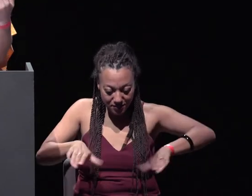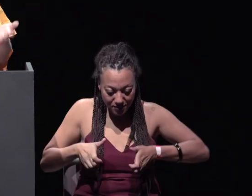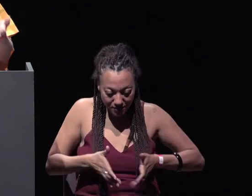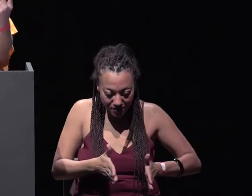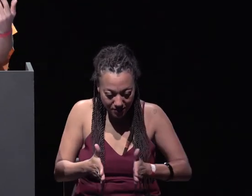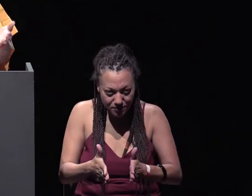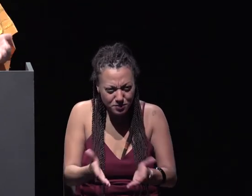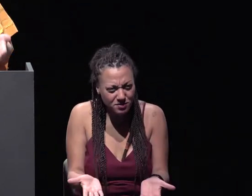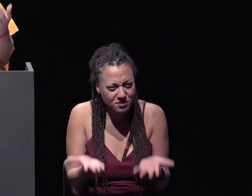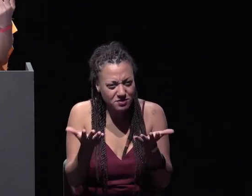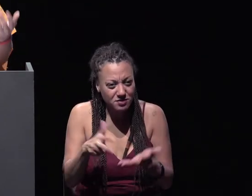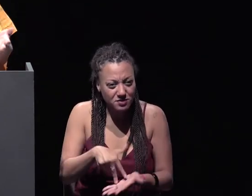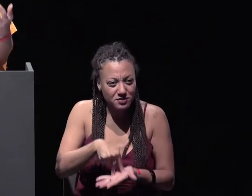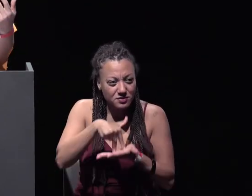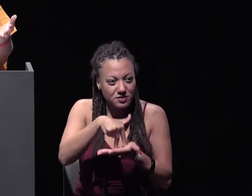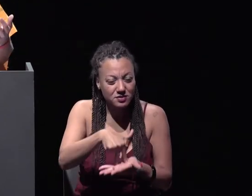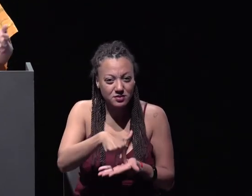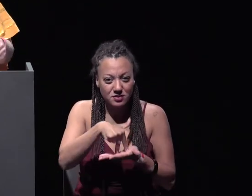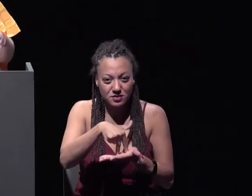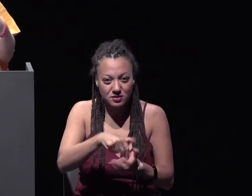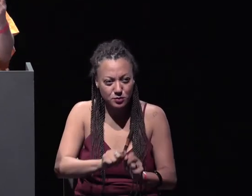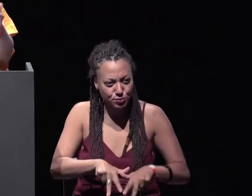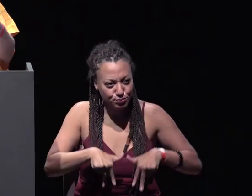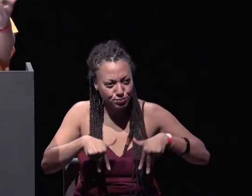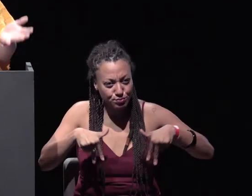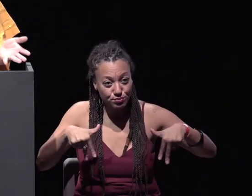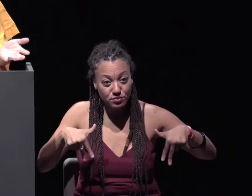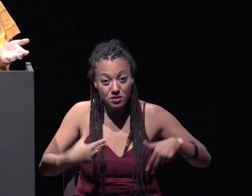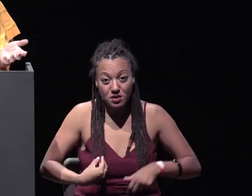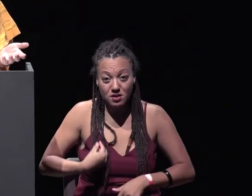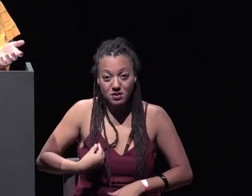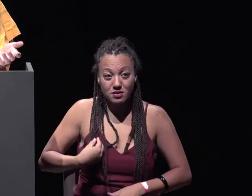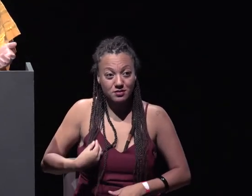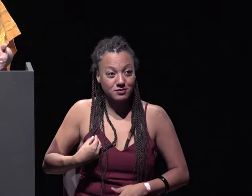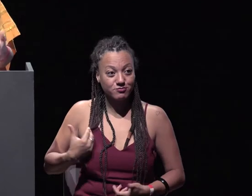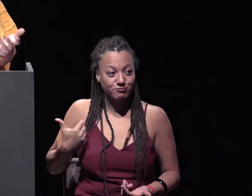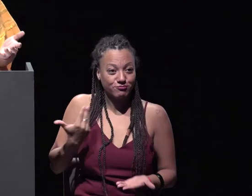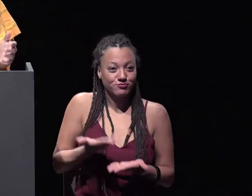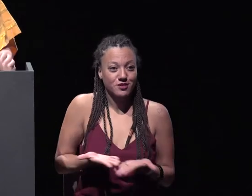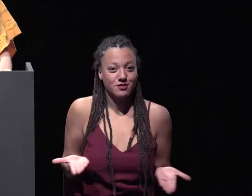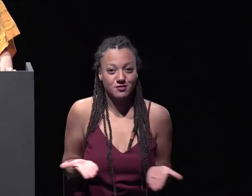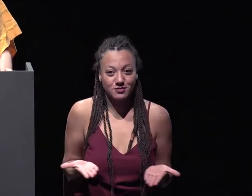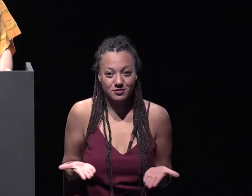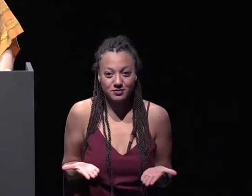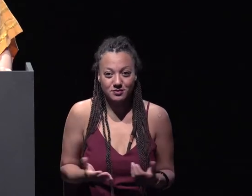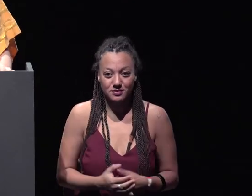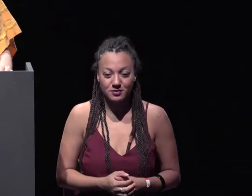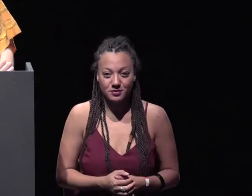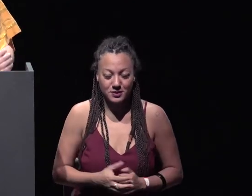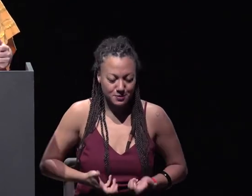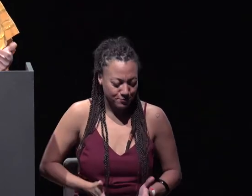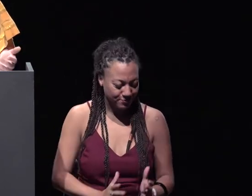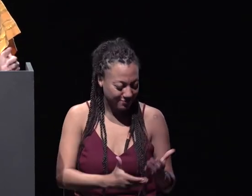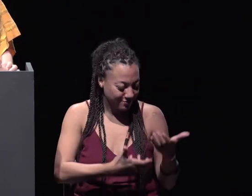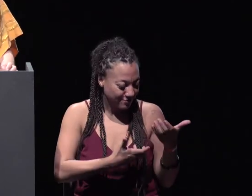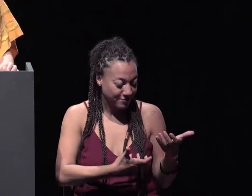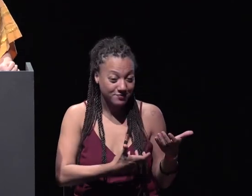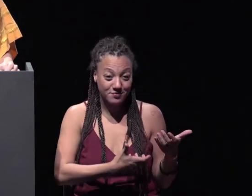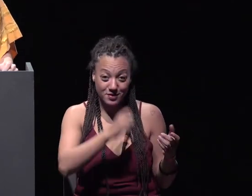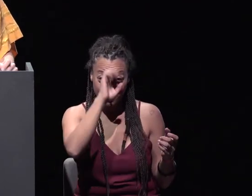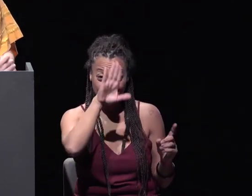levantem se levantem se a vida chegou fácil essa homenagem